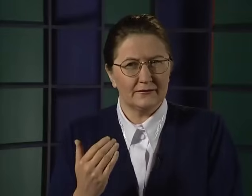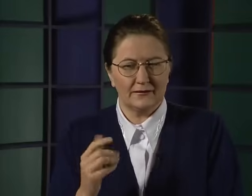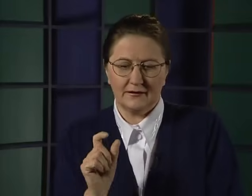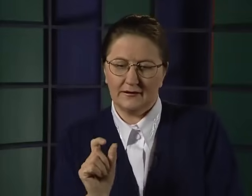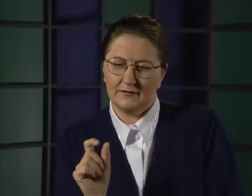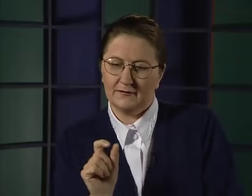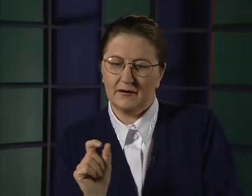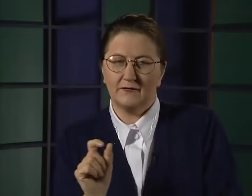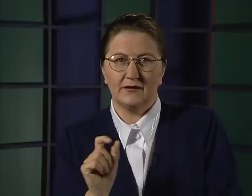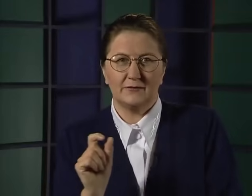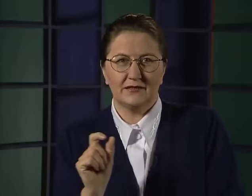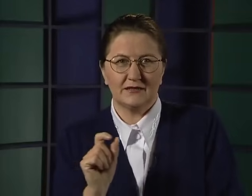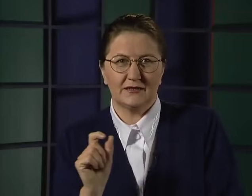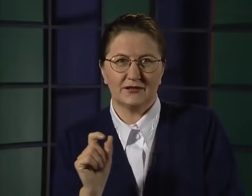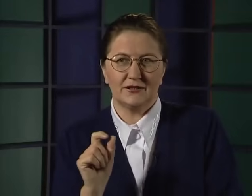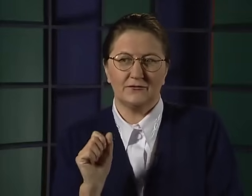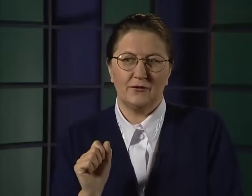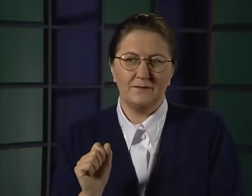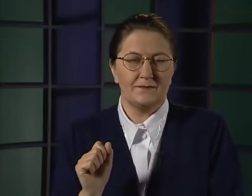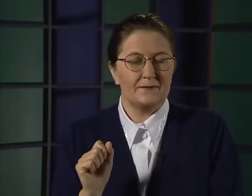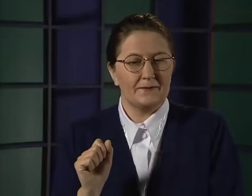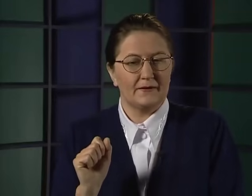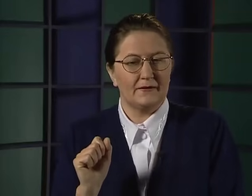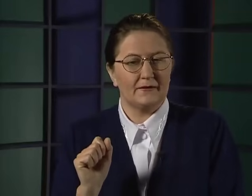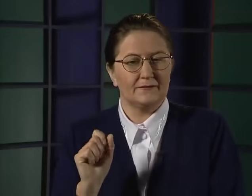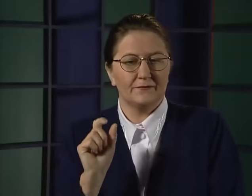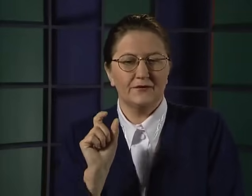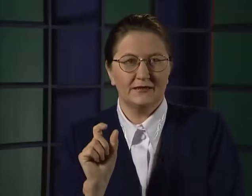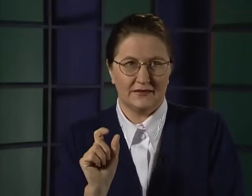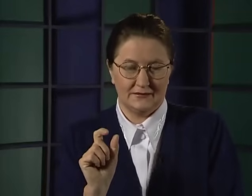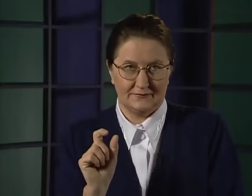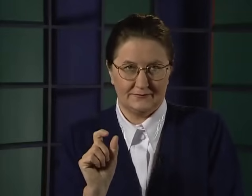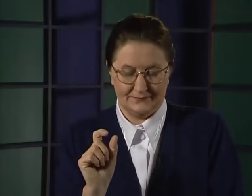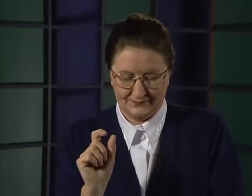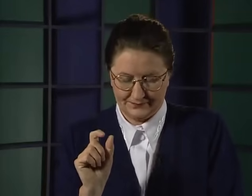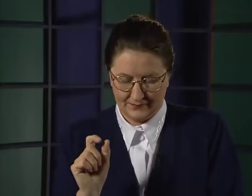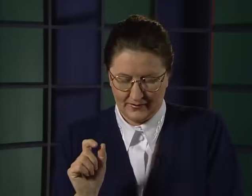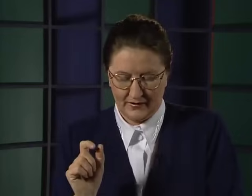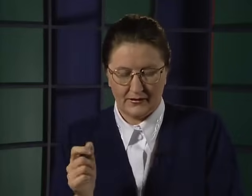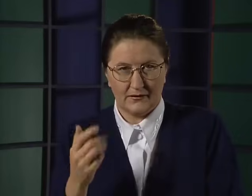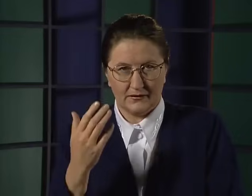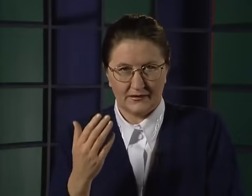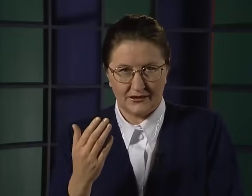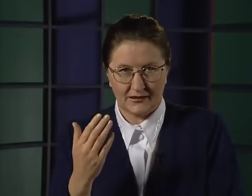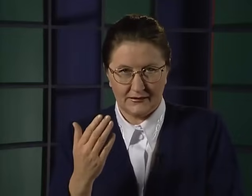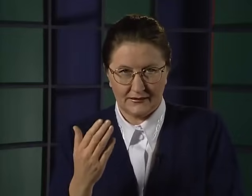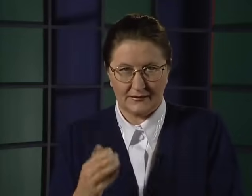Вы обязательно должны его выделить. Саша и Зина.